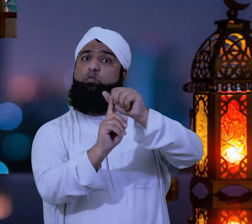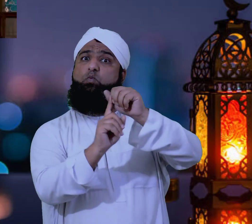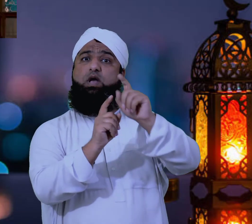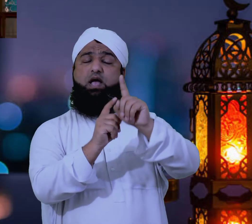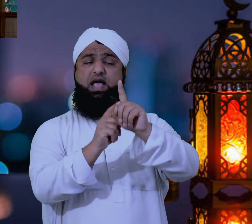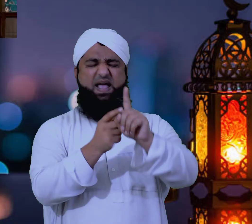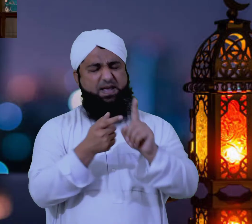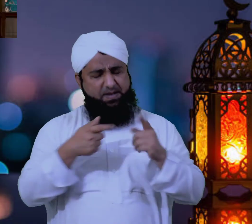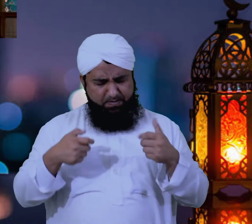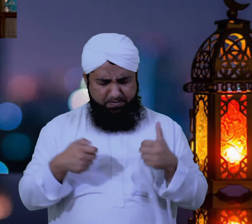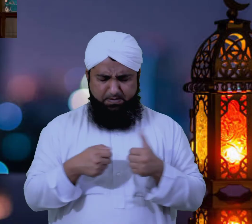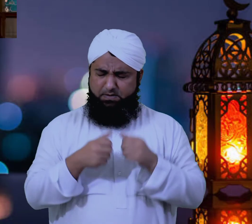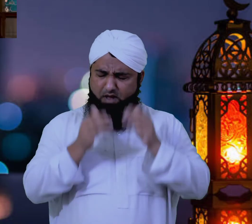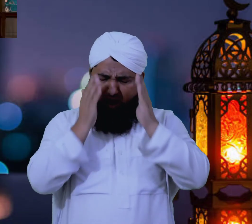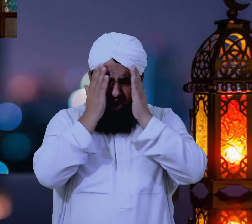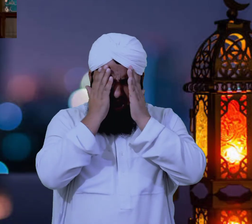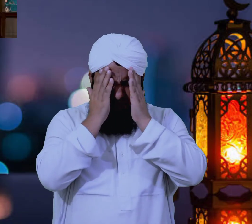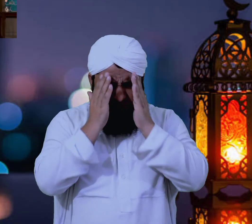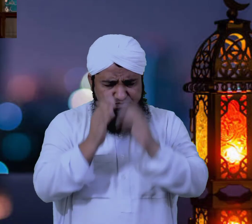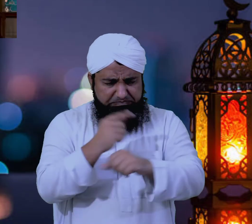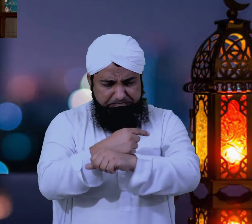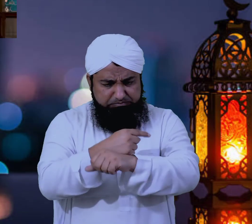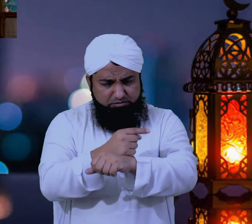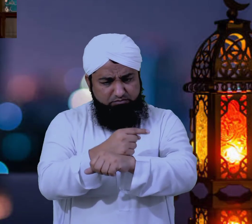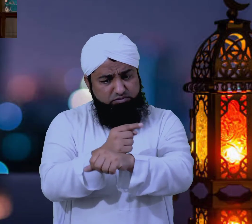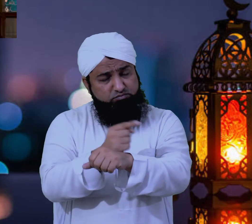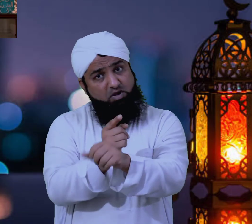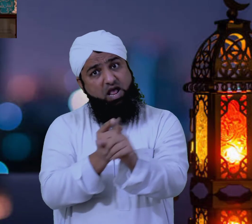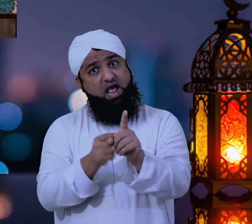تو ہرگز اس طرح برباد نہیں